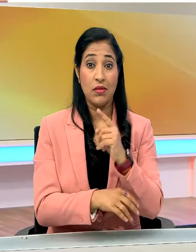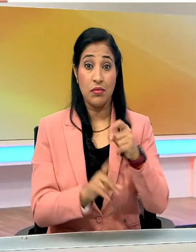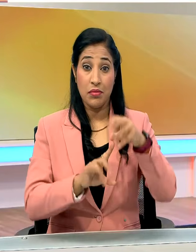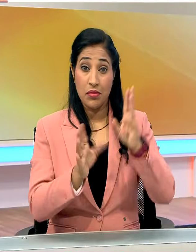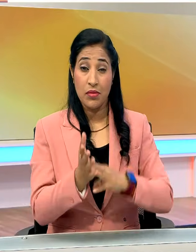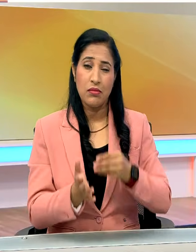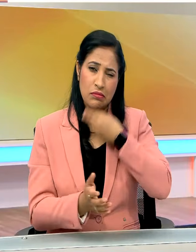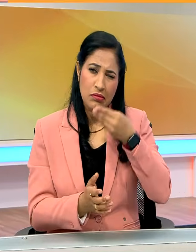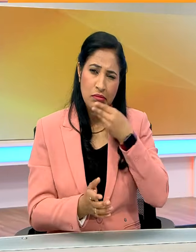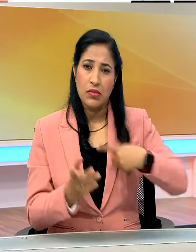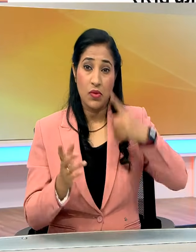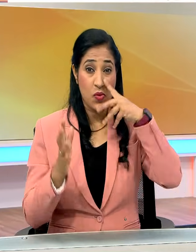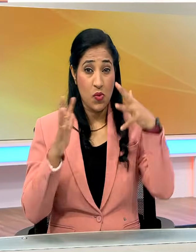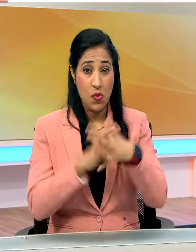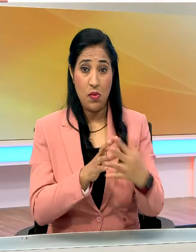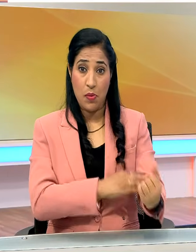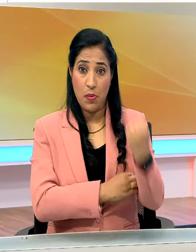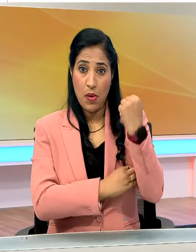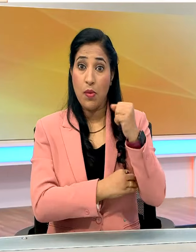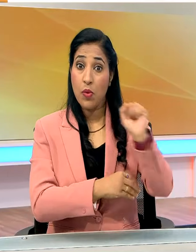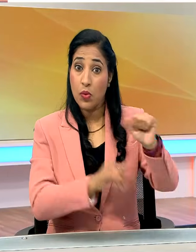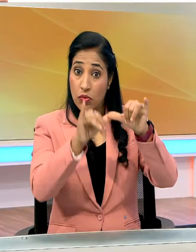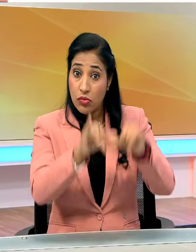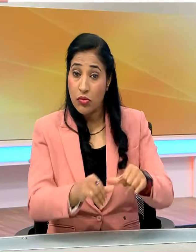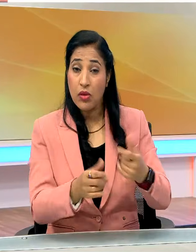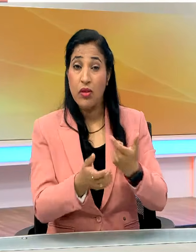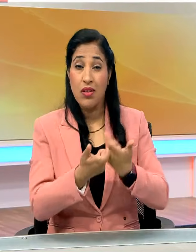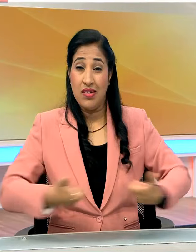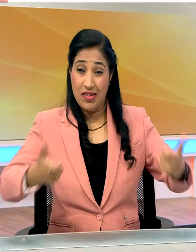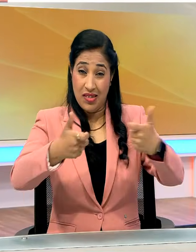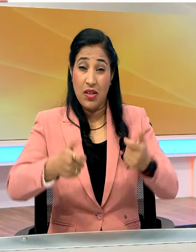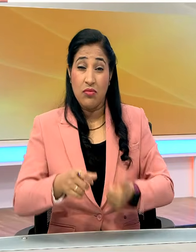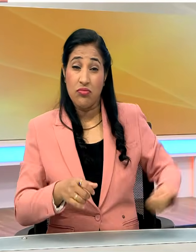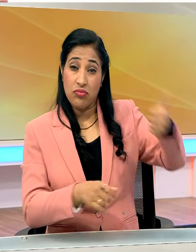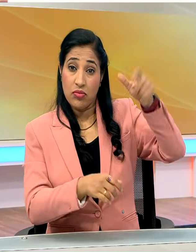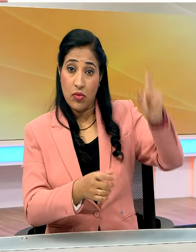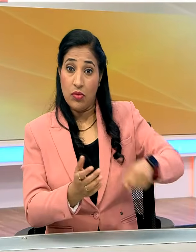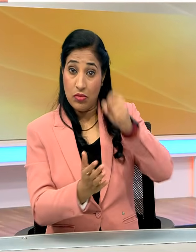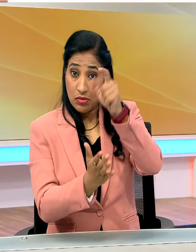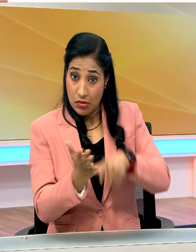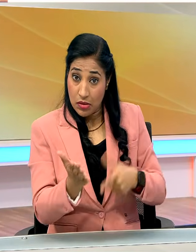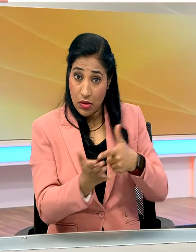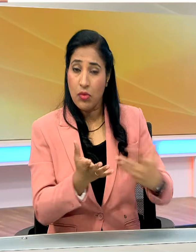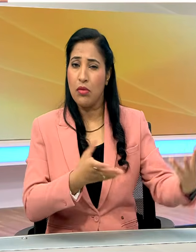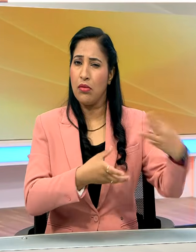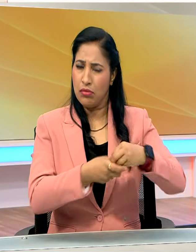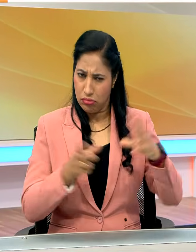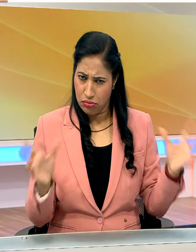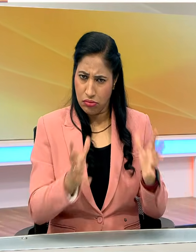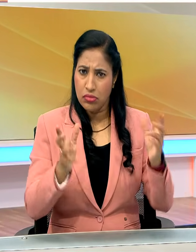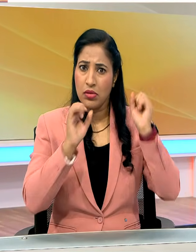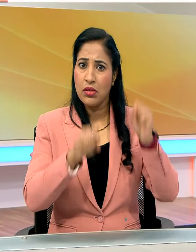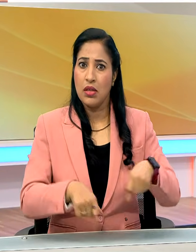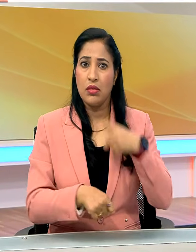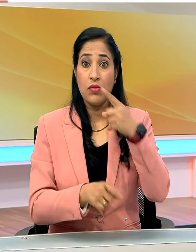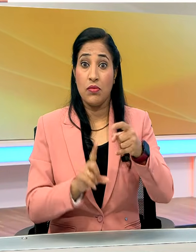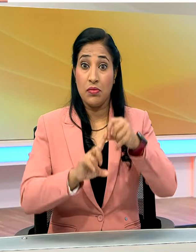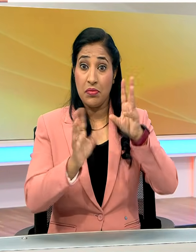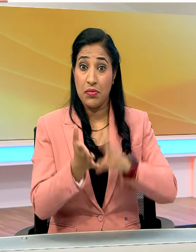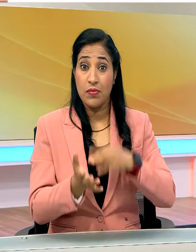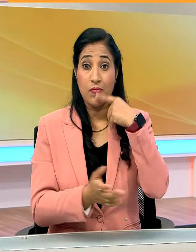आग्रह किया कि नारी शक्ति अपने स्थानीय सांसदों को पत्र लिखकर इस सत्र में हिस्सा लेने के लिए प्रोत्साहित करें। पीएम ने लिखा कि